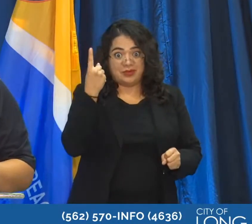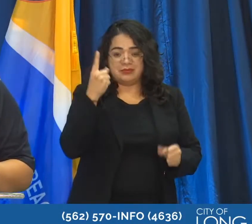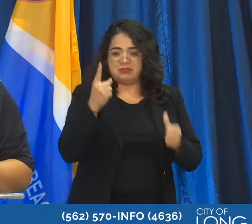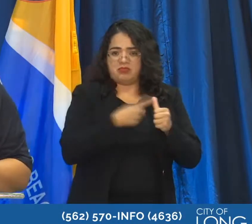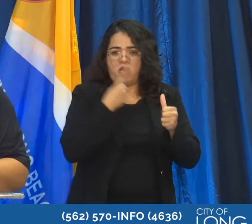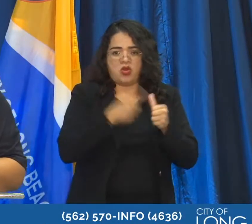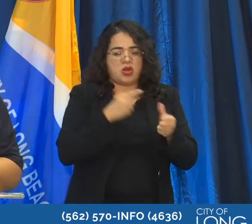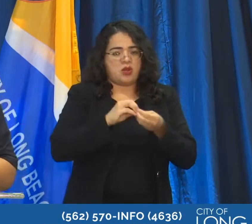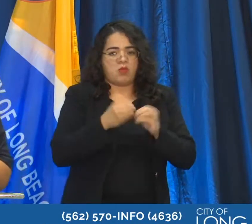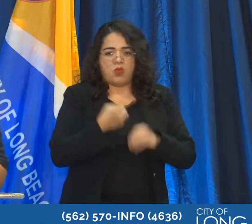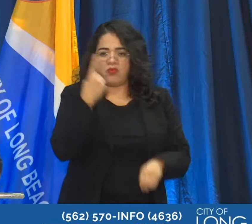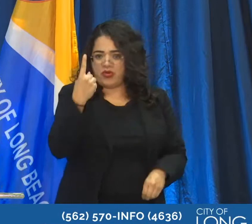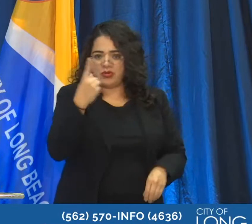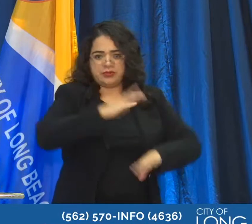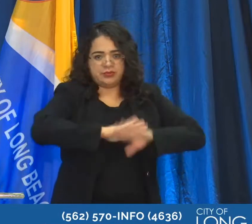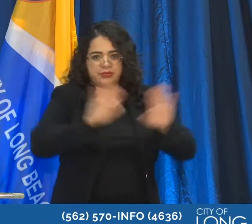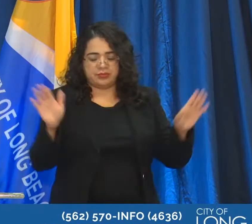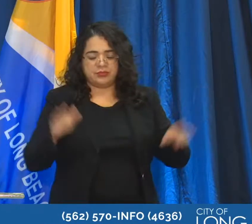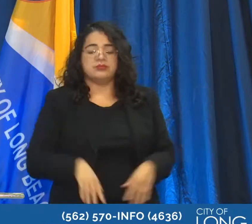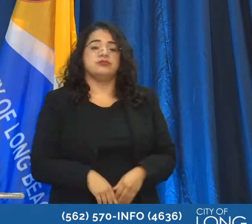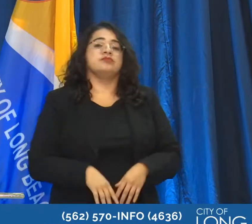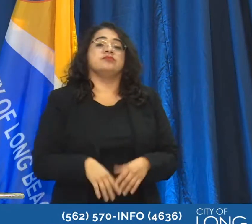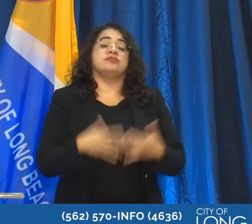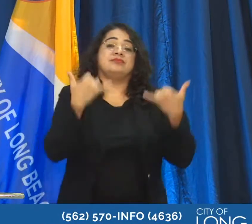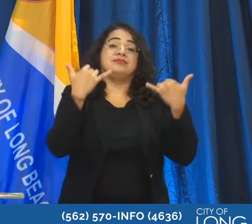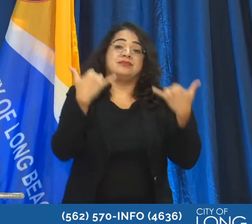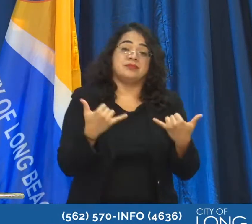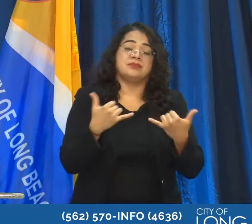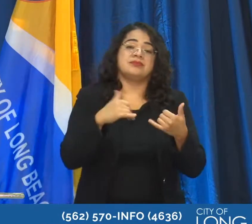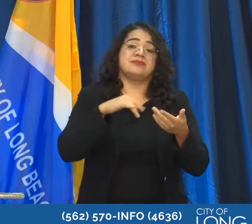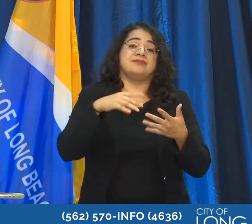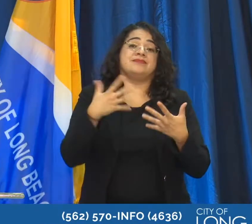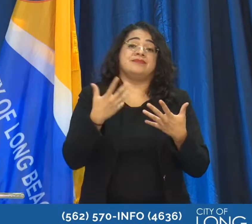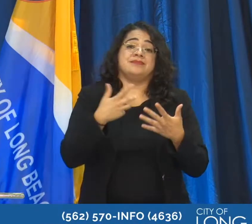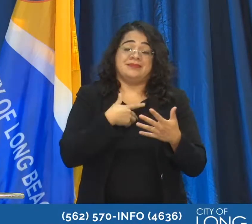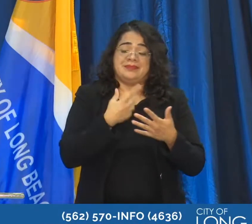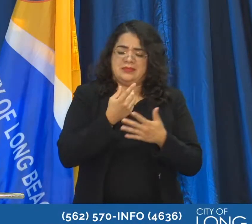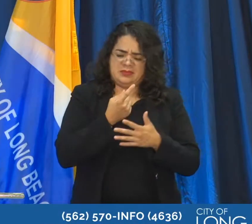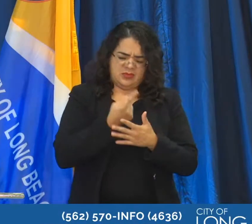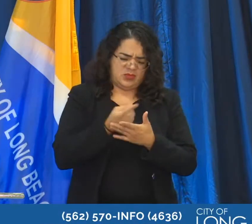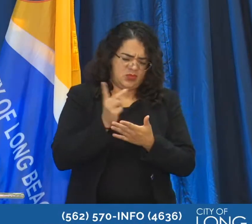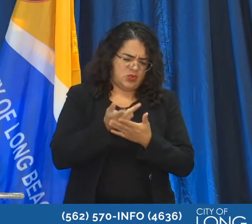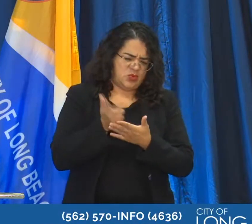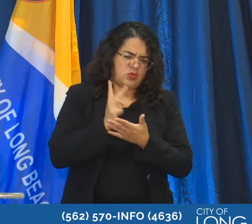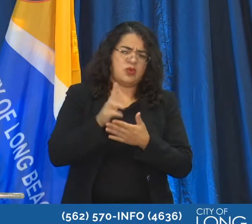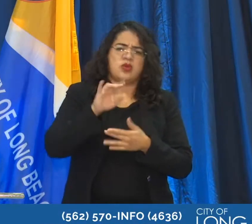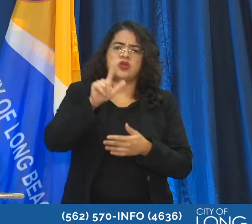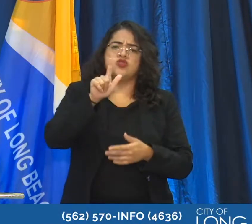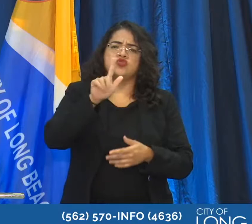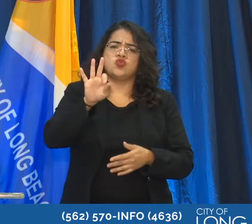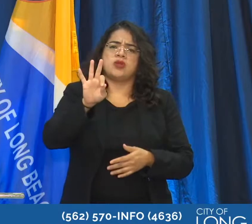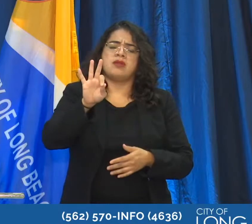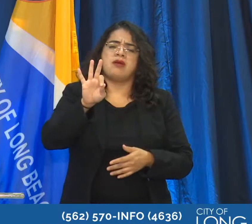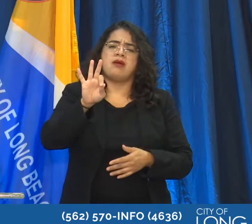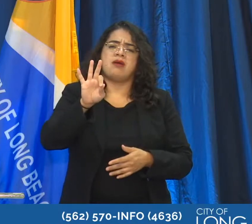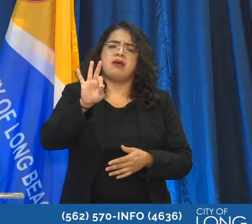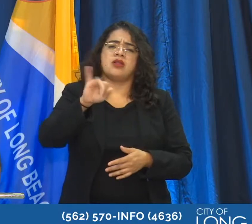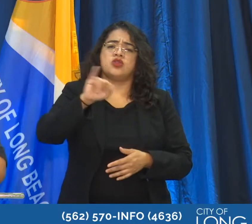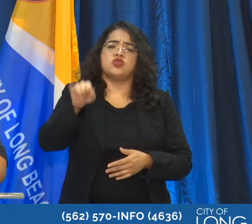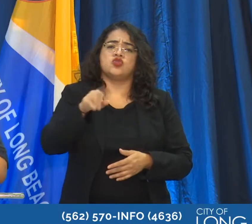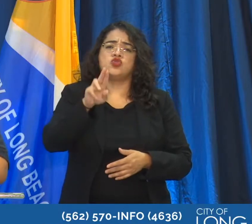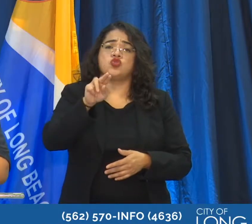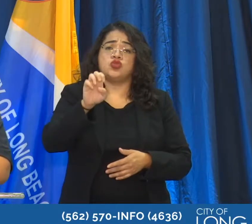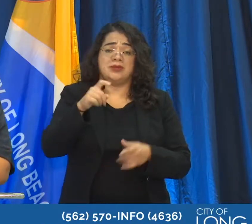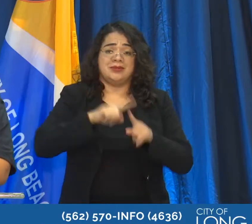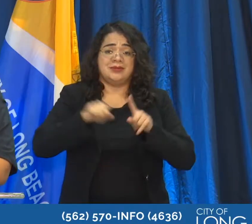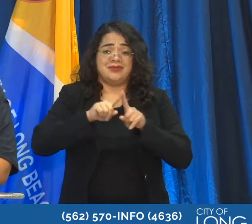Seguimos con algunas actualizaciones de datos de salud. Hace un par de semanas, que fue el 29 de junio, compartimos unos análisis de